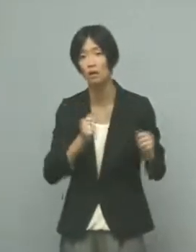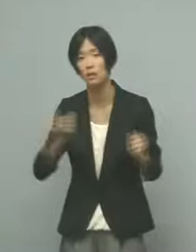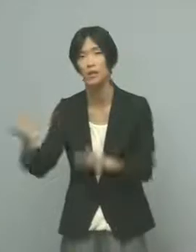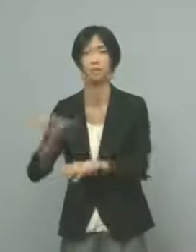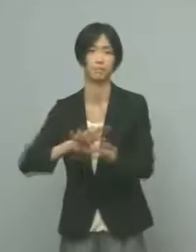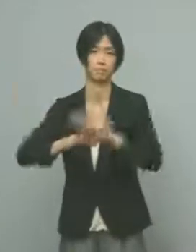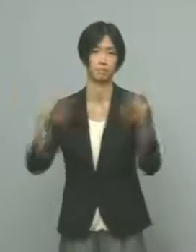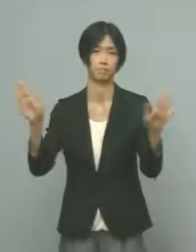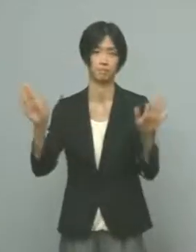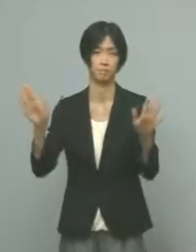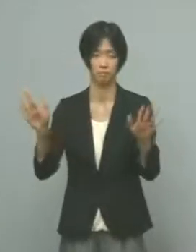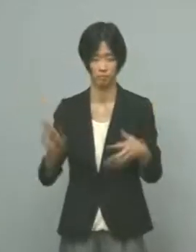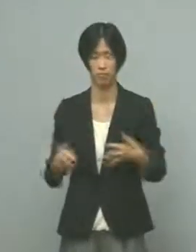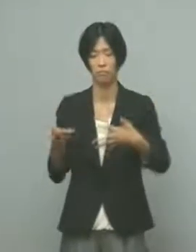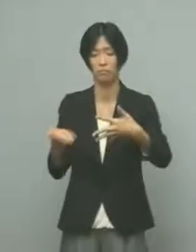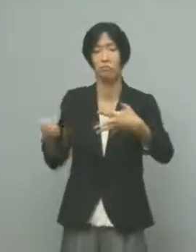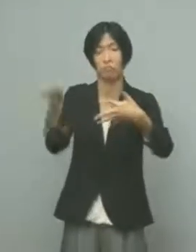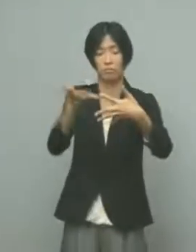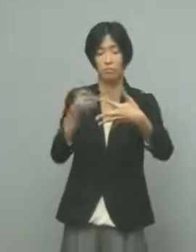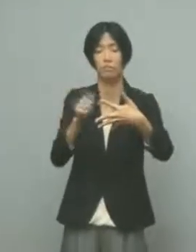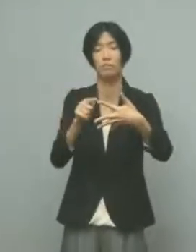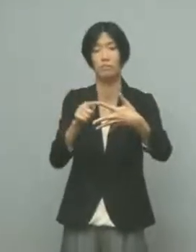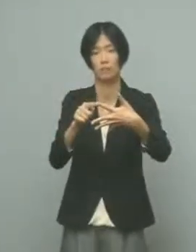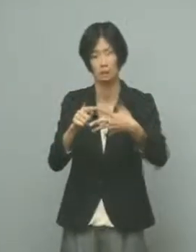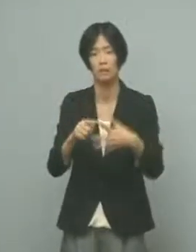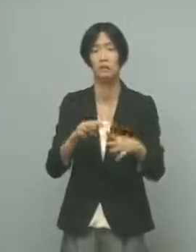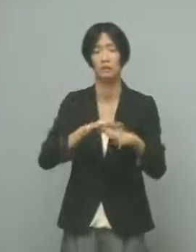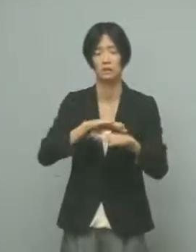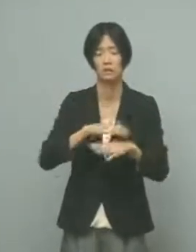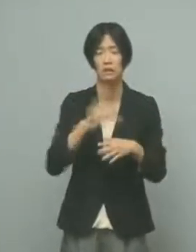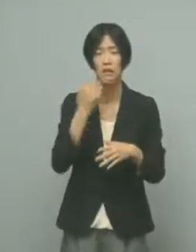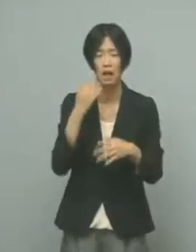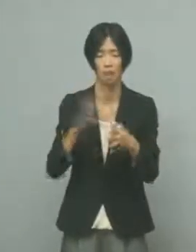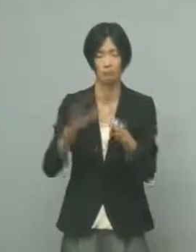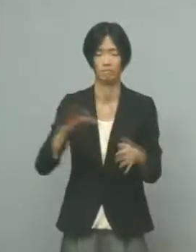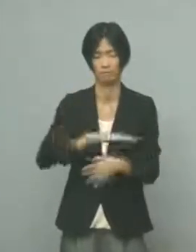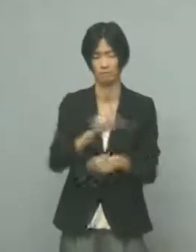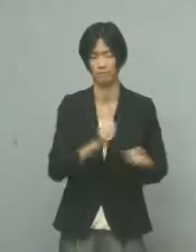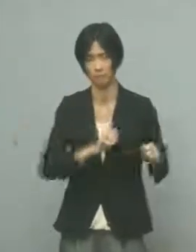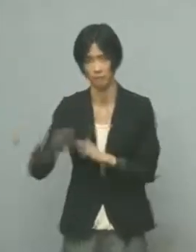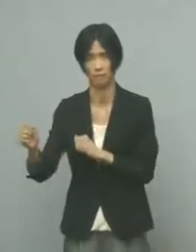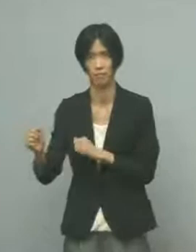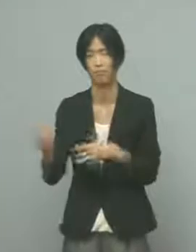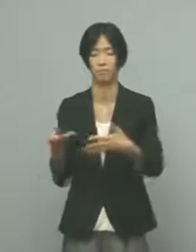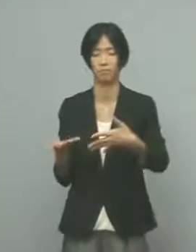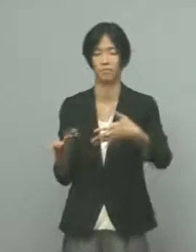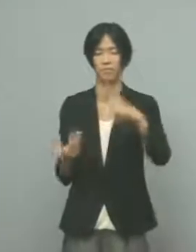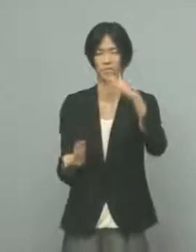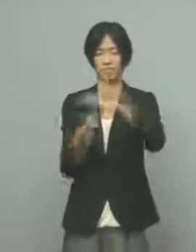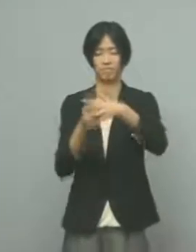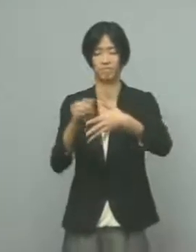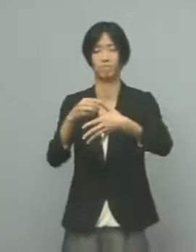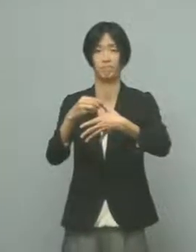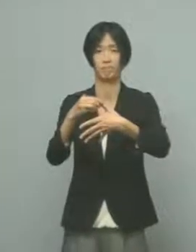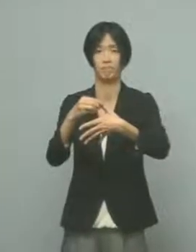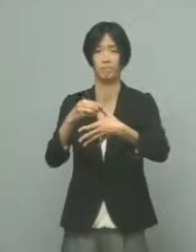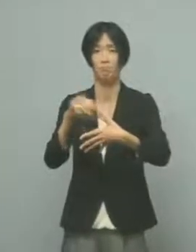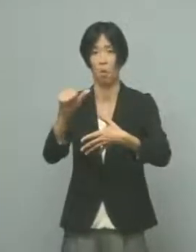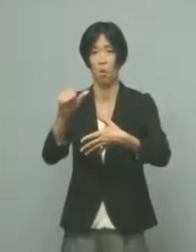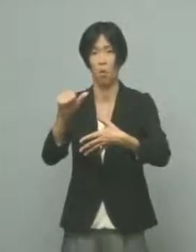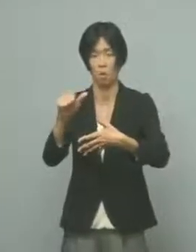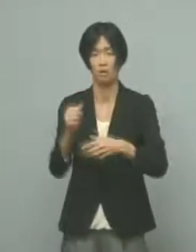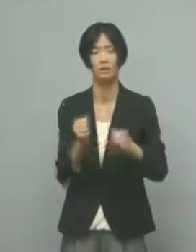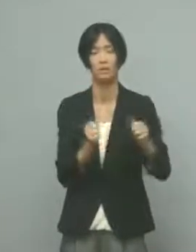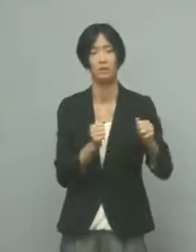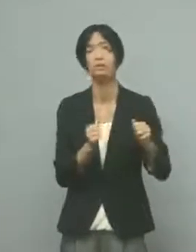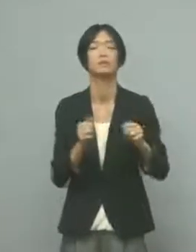始、警戒レベル4で全員避難、警戒レベル5を災害発